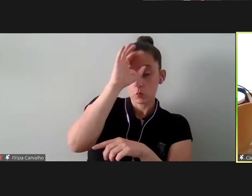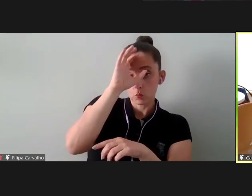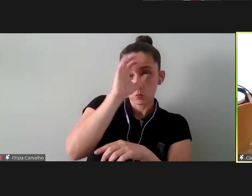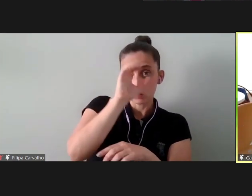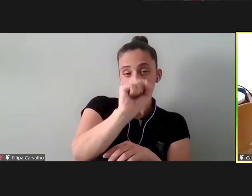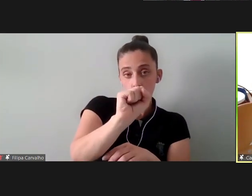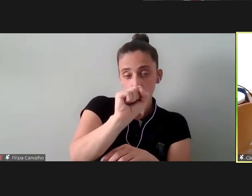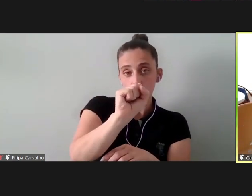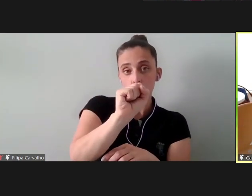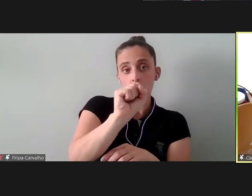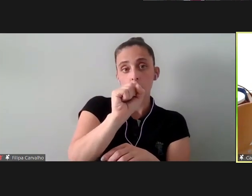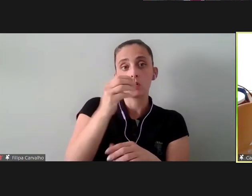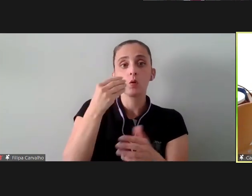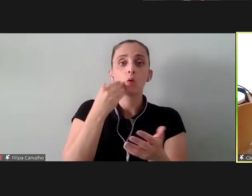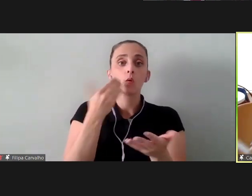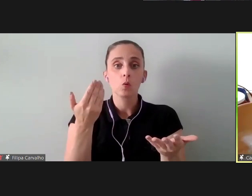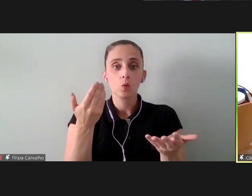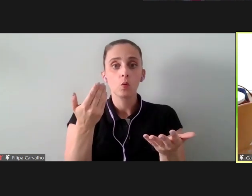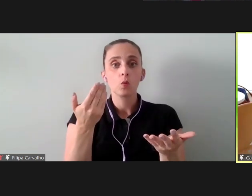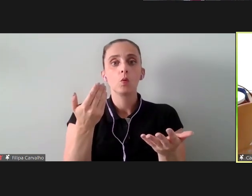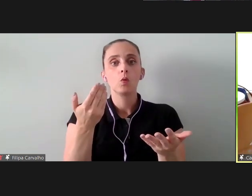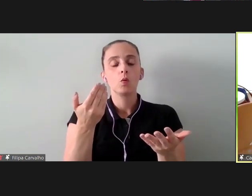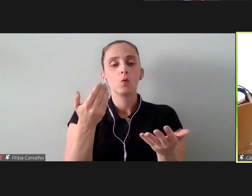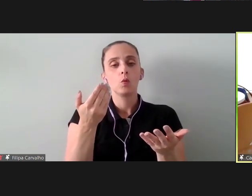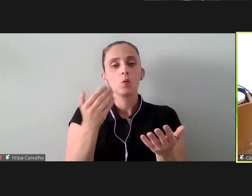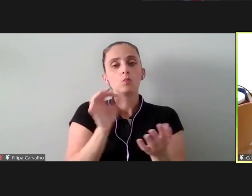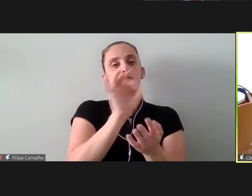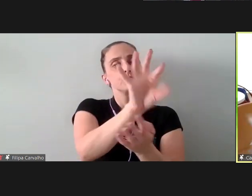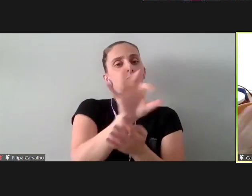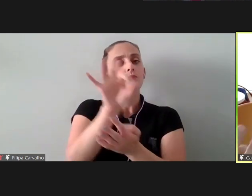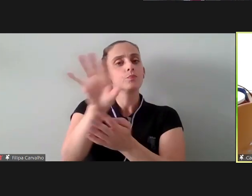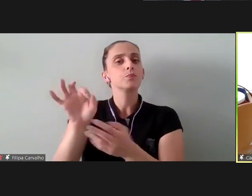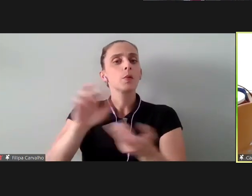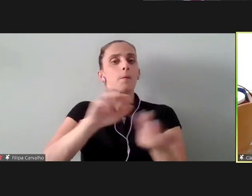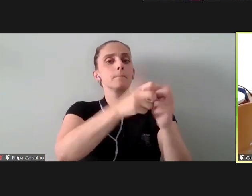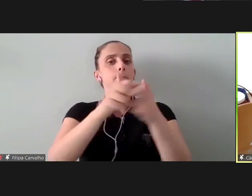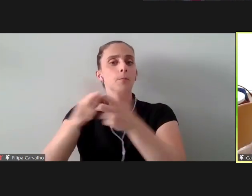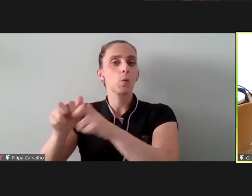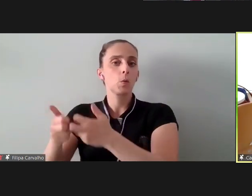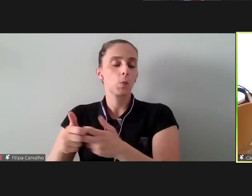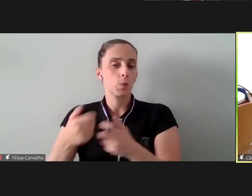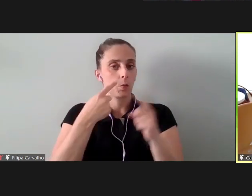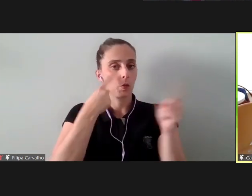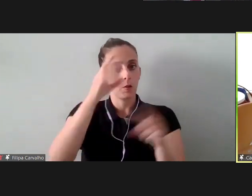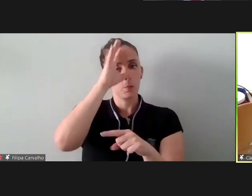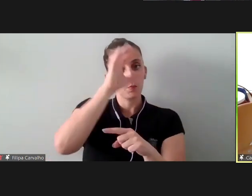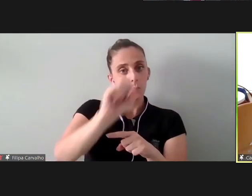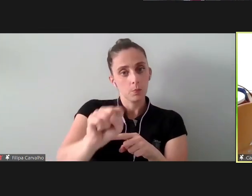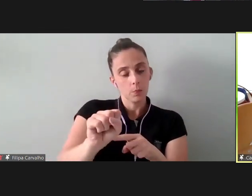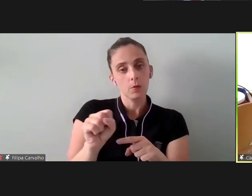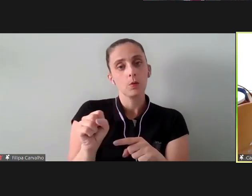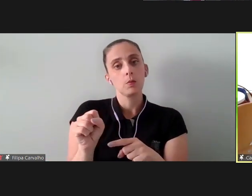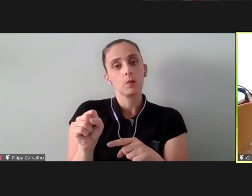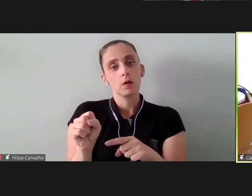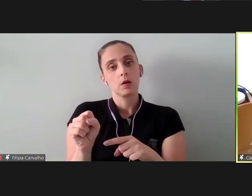tem de endereçar problemas públicos, ou de transformar, na verdade, a realidade